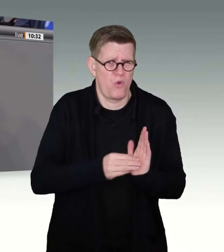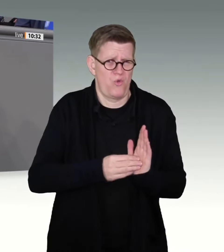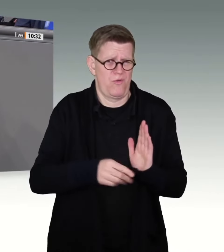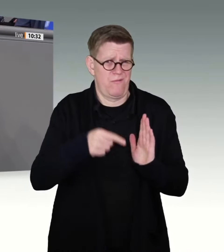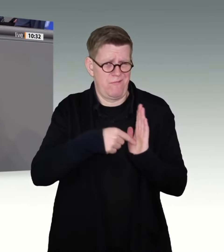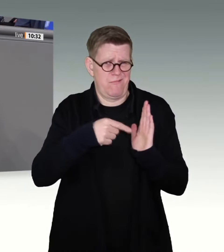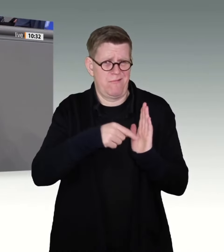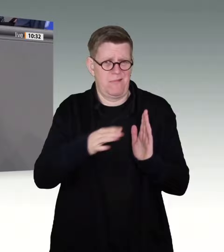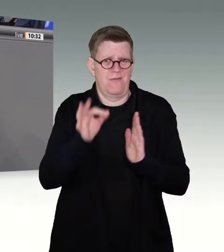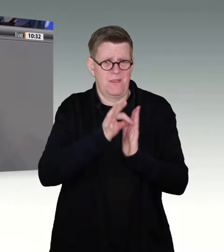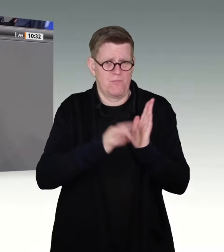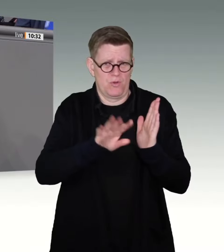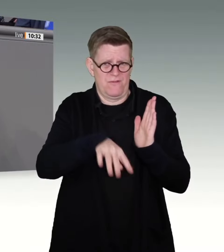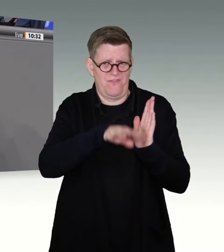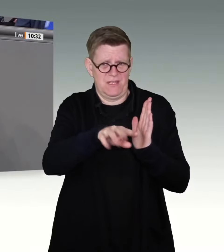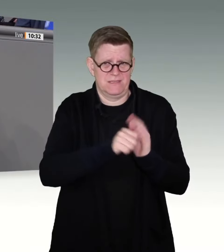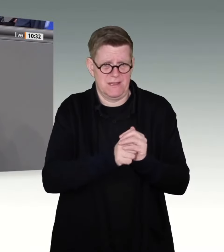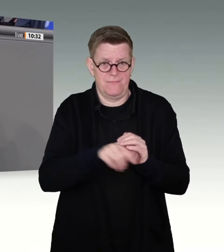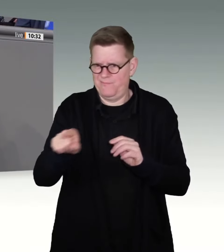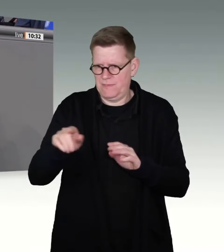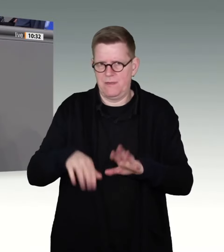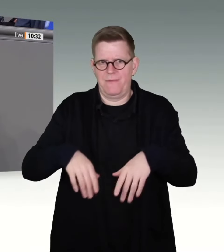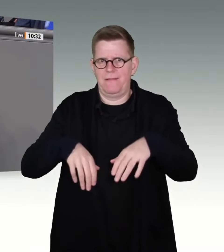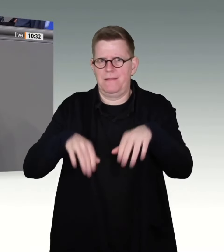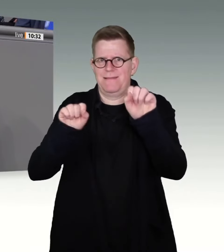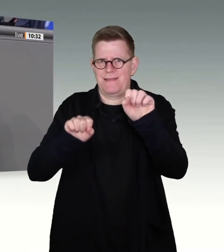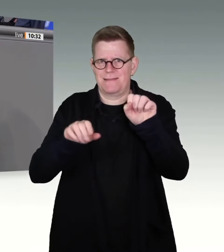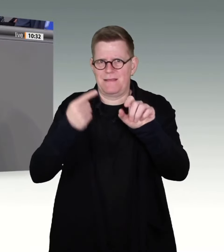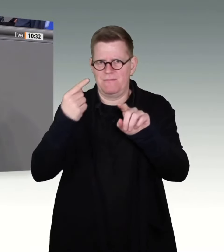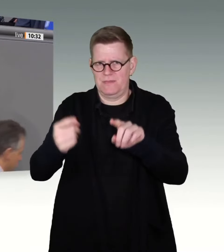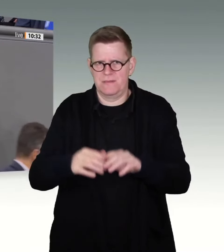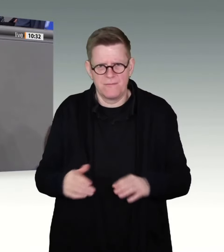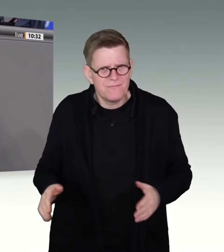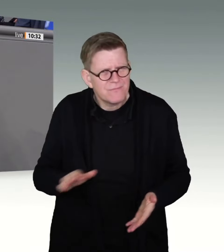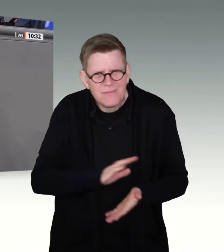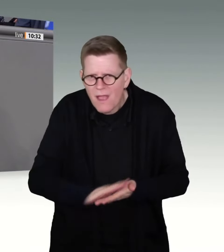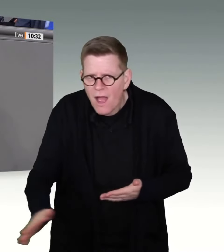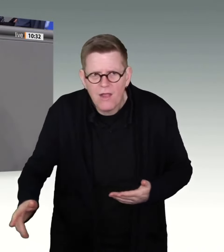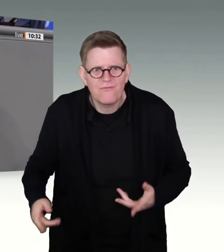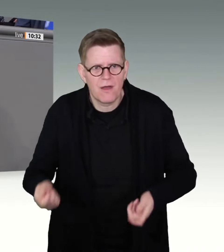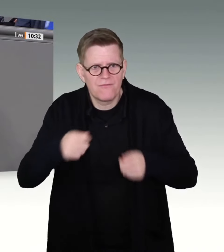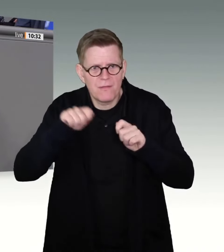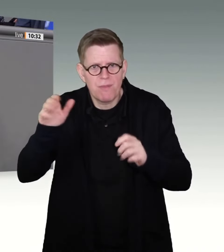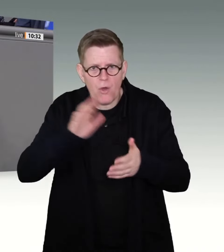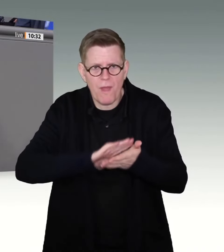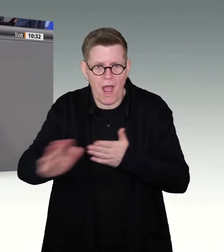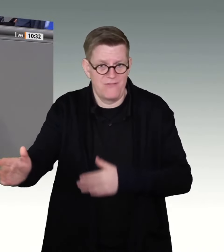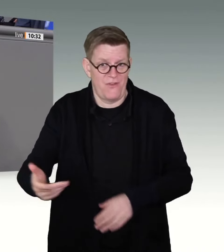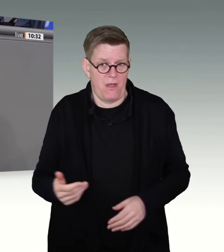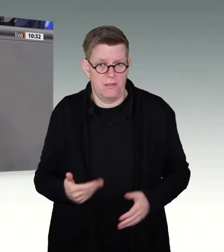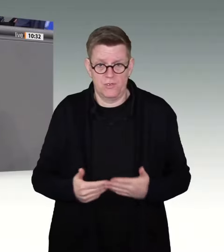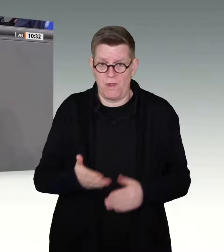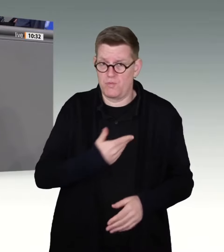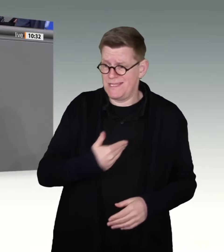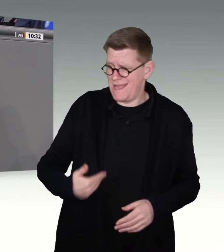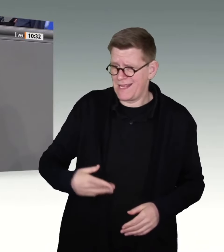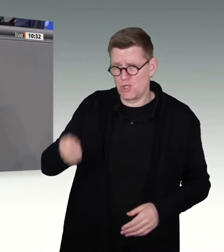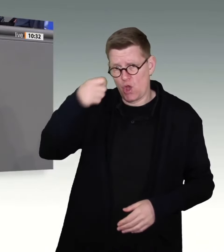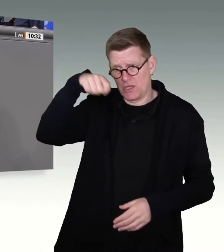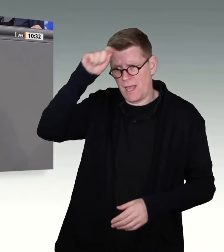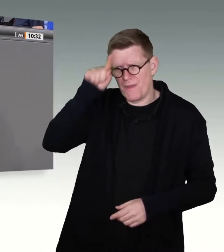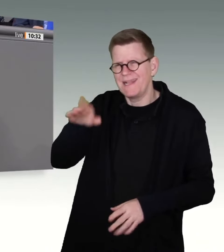Beispiel an das progressive Niedersachsen, die ernsthaft beim Bau vereinfachen. Gut, fairerweise muss man sagen, in Sachsen oder in Berlin gibt es auch gute